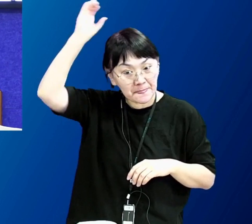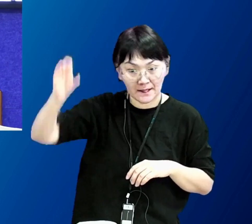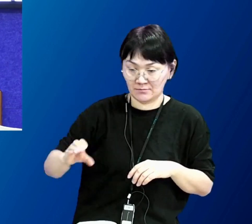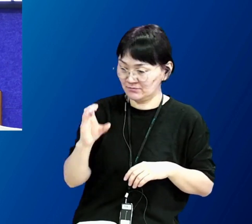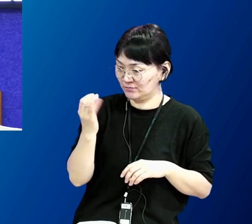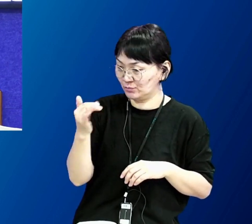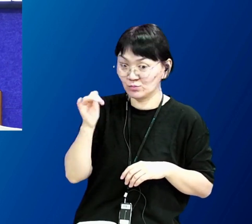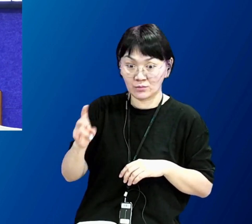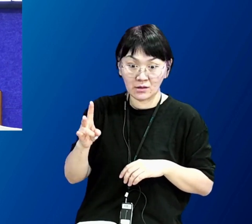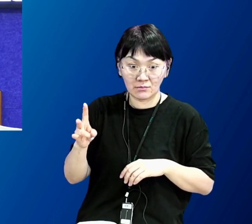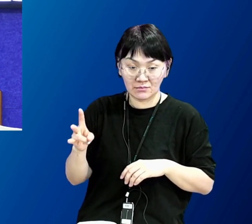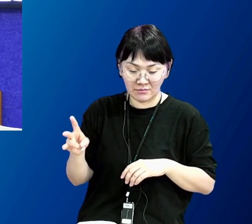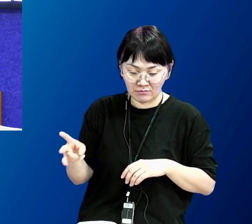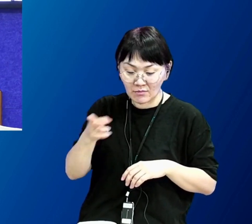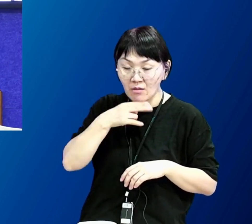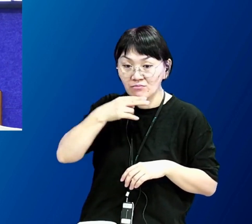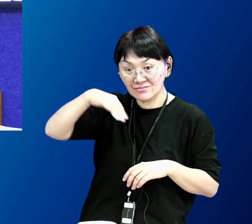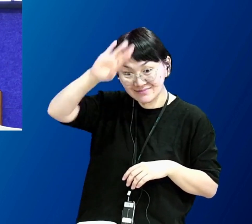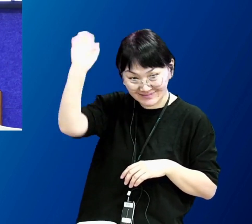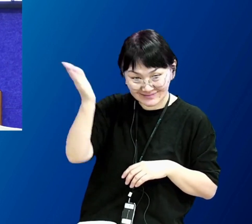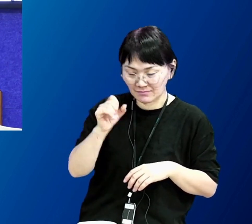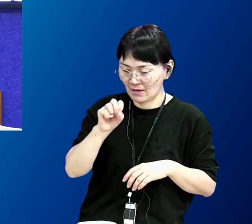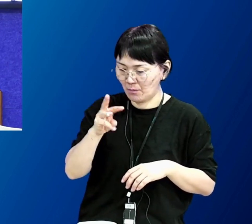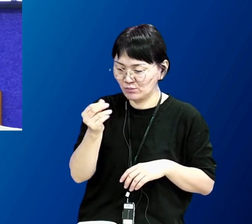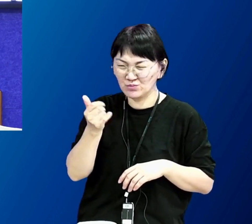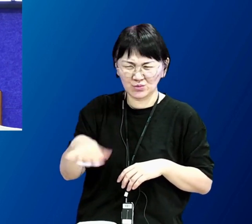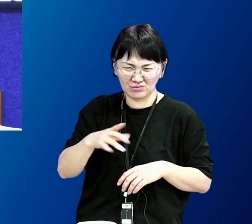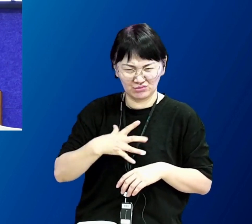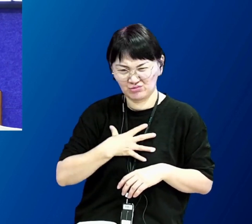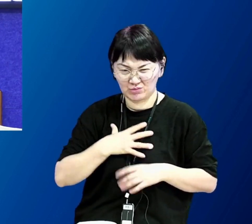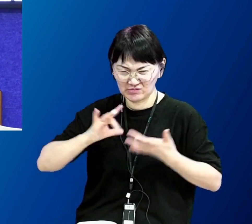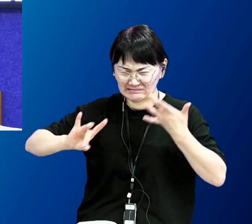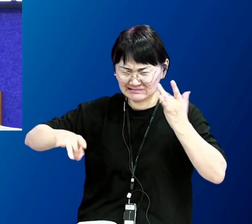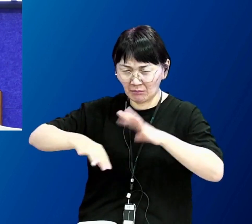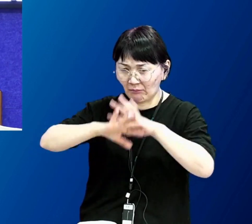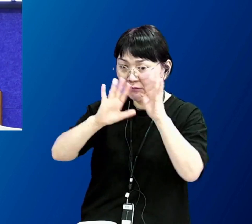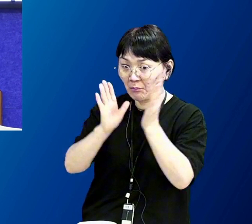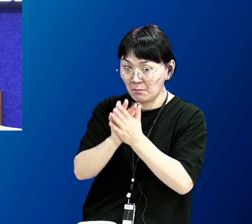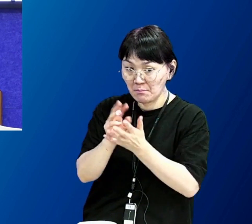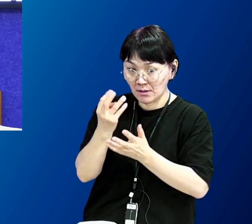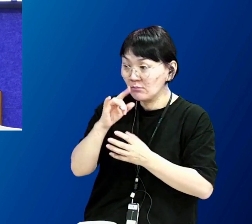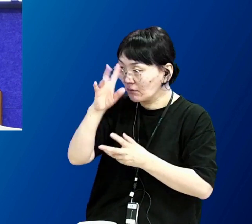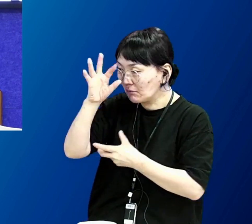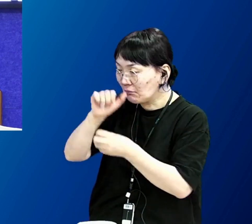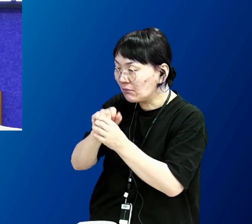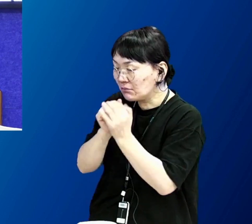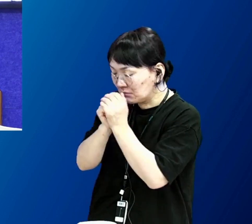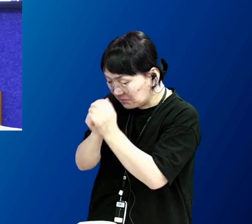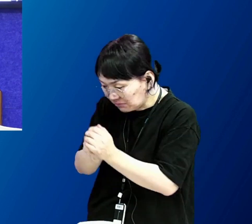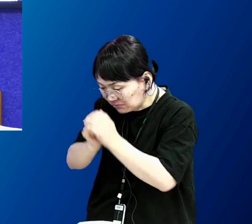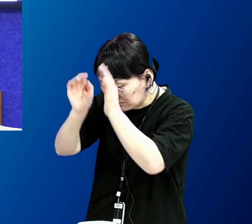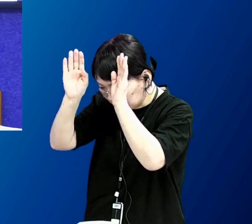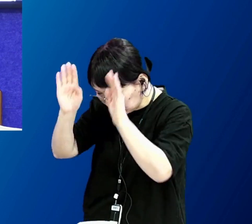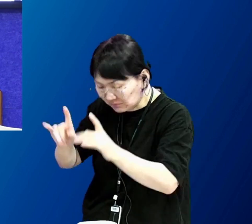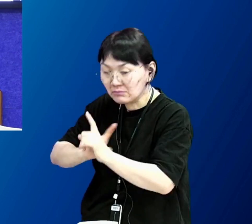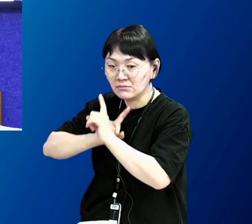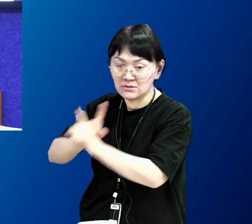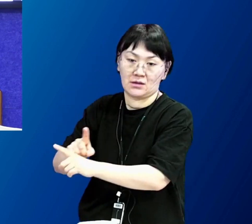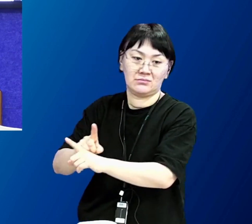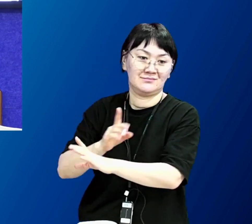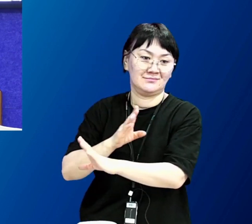Сидончуудын охин дөнгөр Аштарет Аманчуудын жигшүүрт шүтэн Милкомыг дагав.